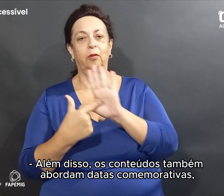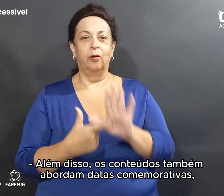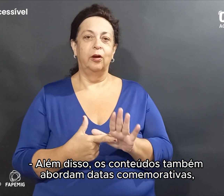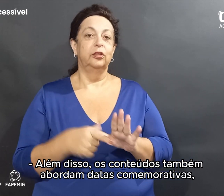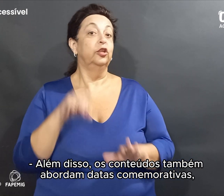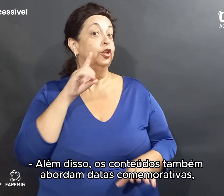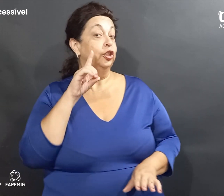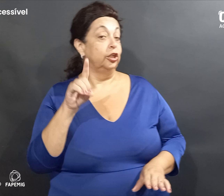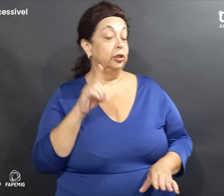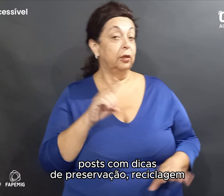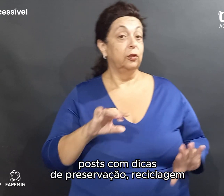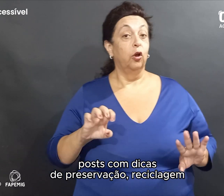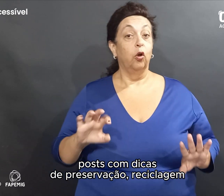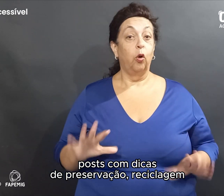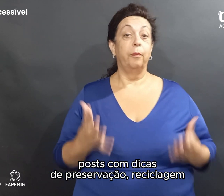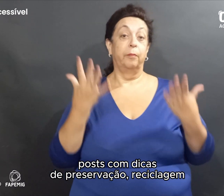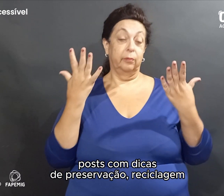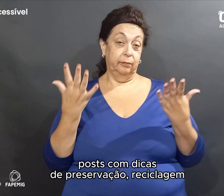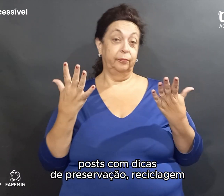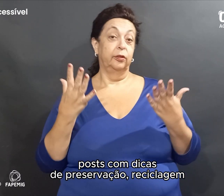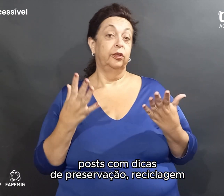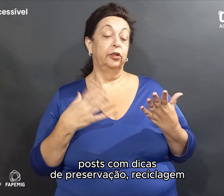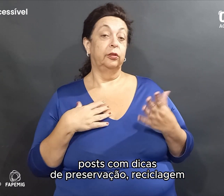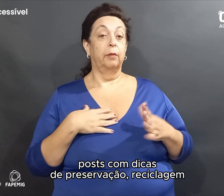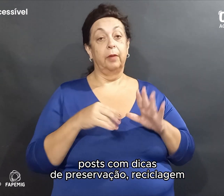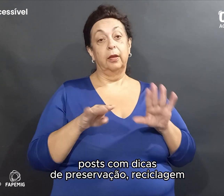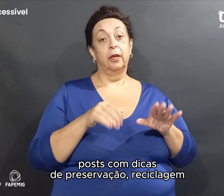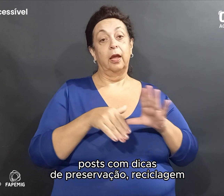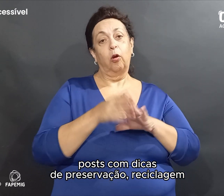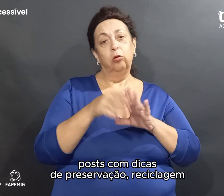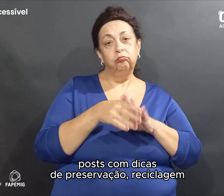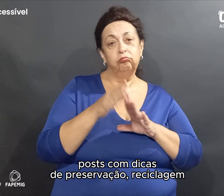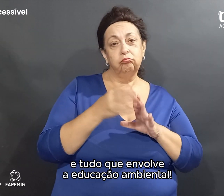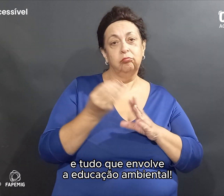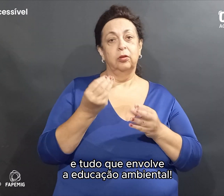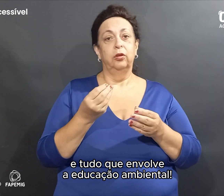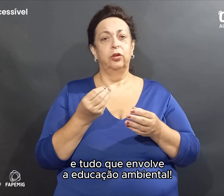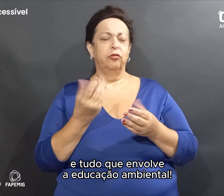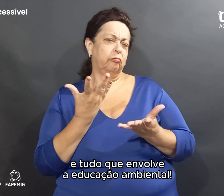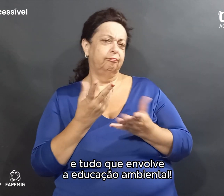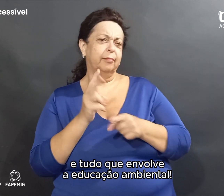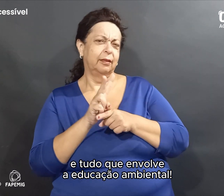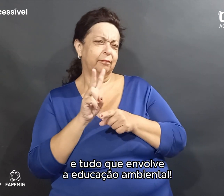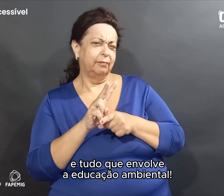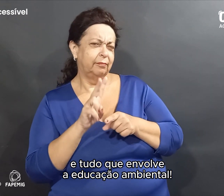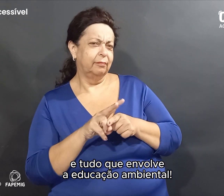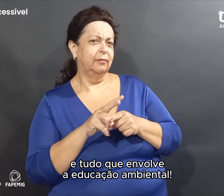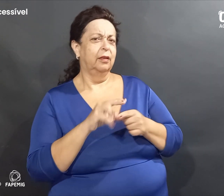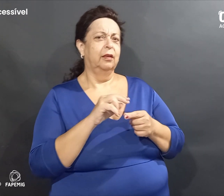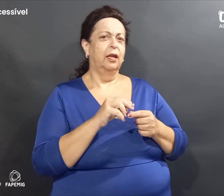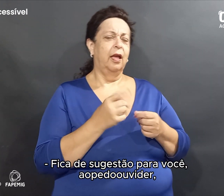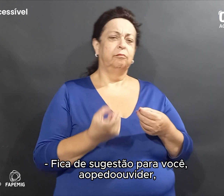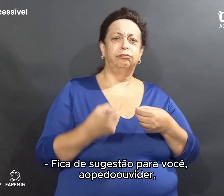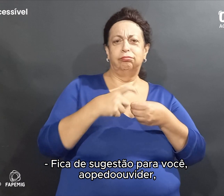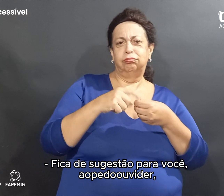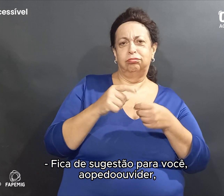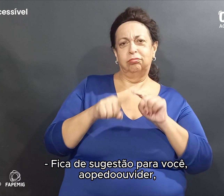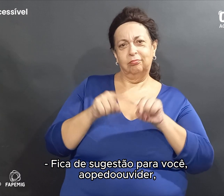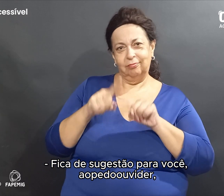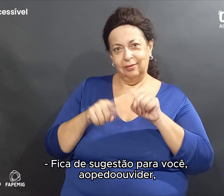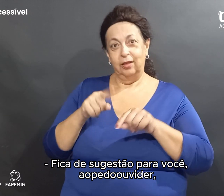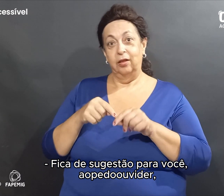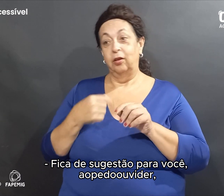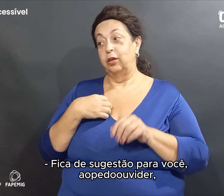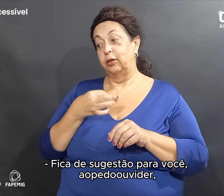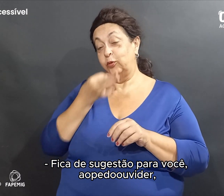datas comemorativas, posts com dicas de preservação, reciclagem e tudo que envolve a educação ambiental. Fica de sugestão